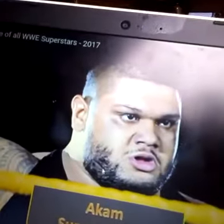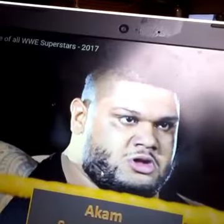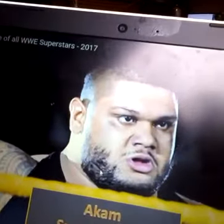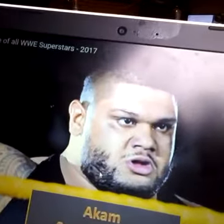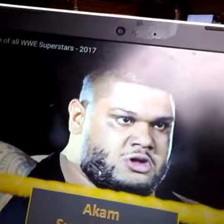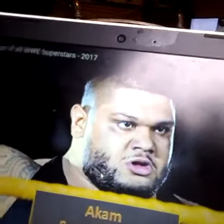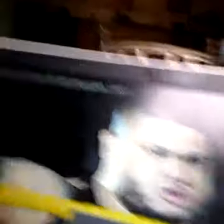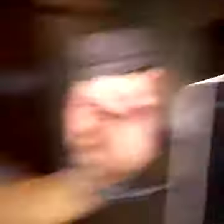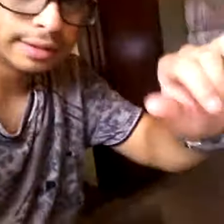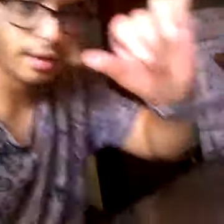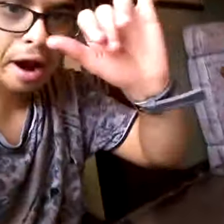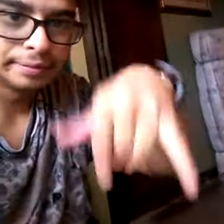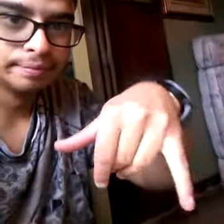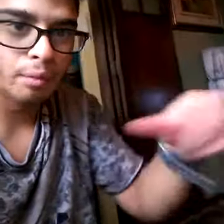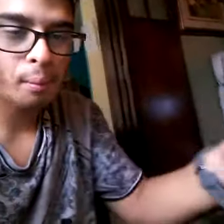la capital en las últimas horas.